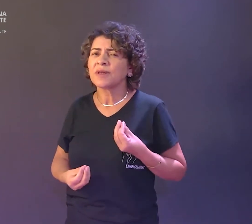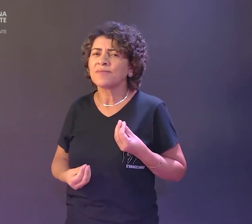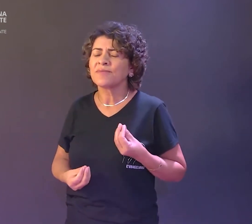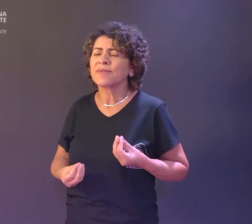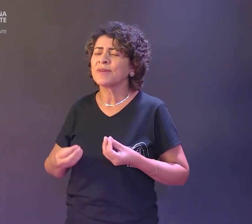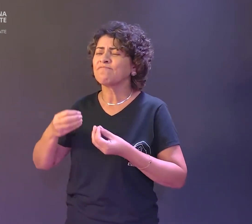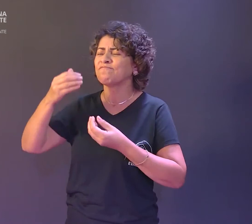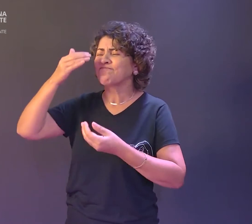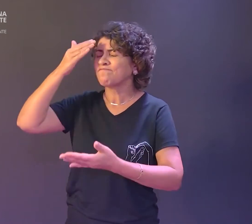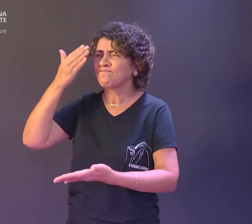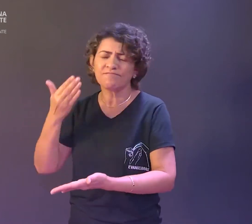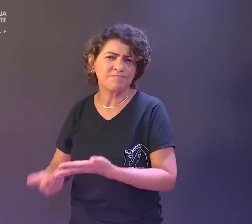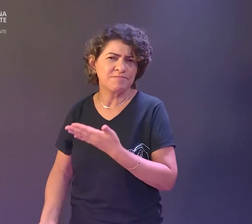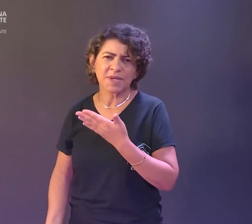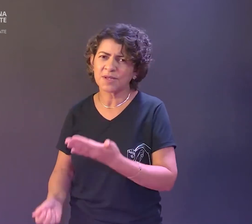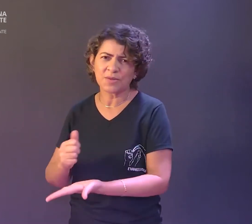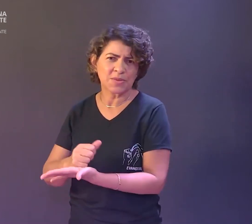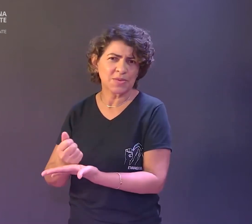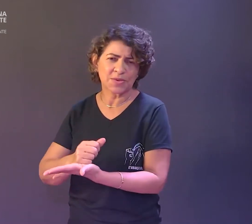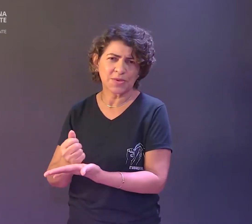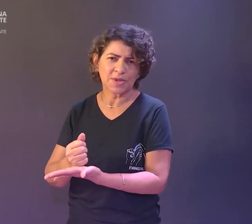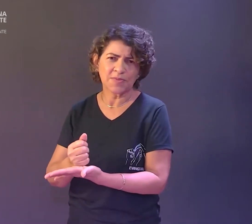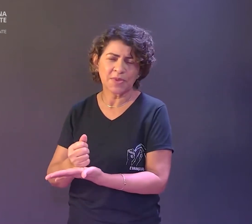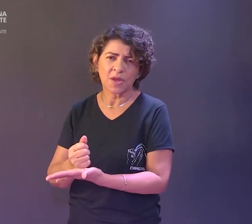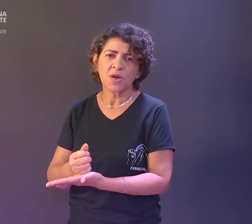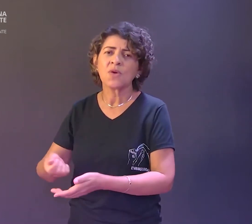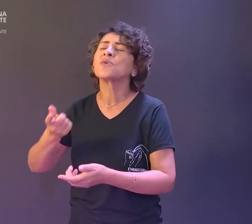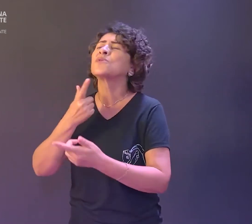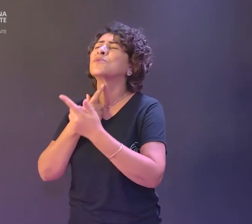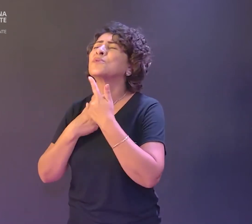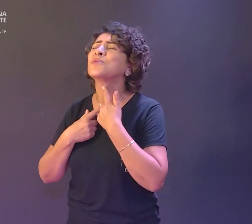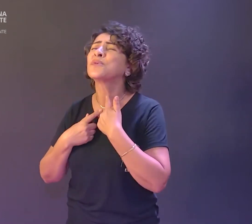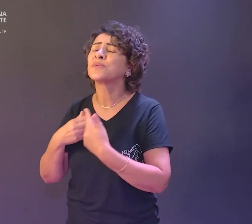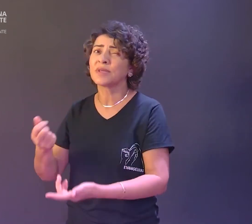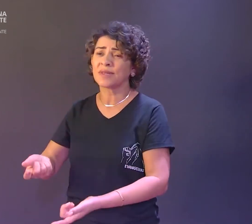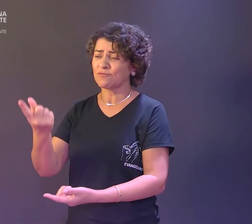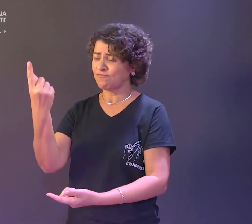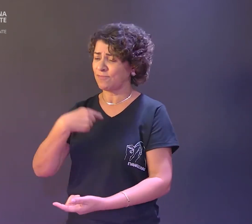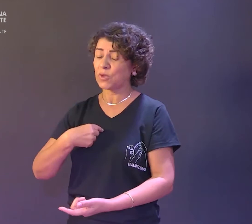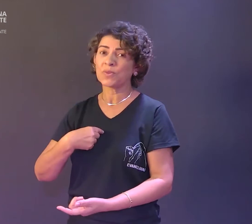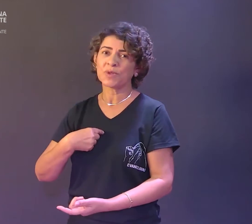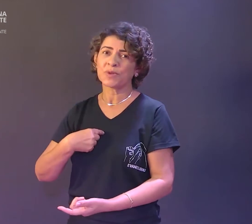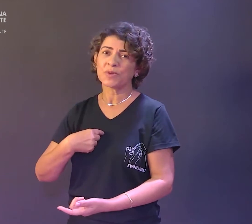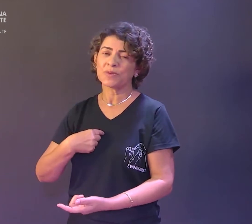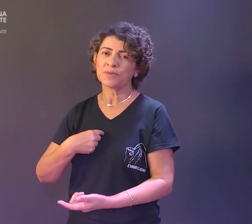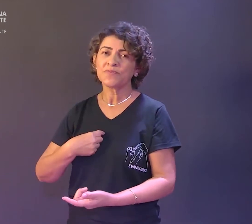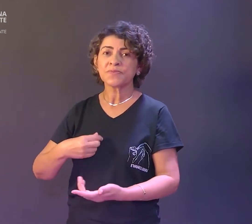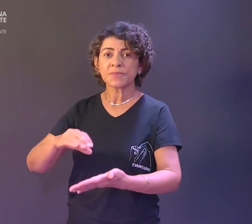desejo errado. Em 2 Samuel 11, vemos Davi se deixando